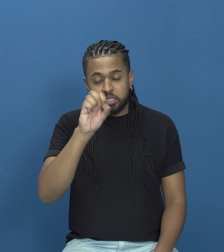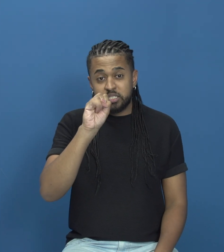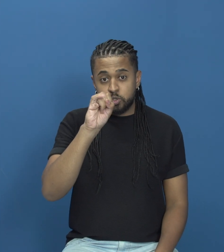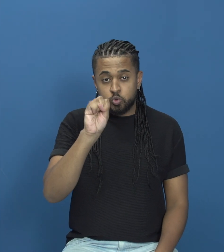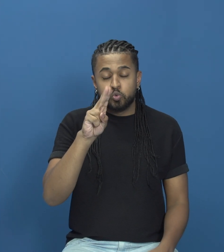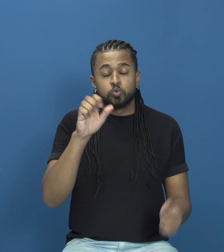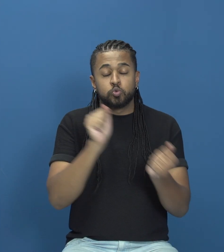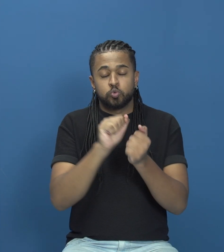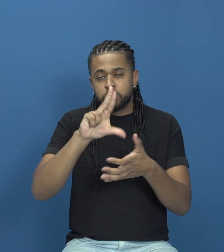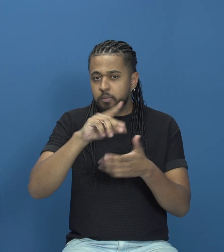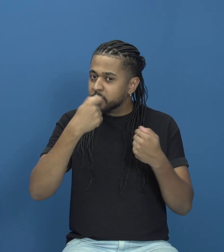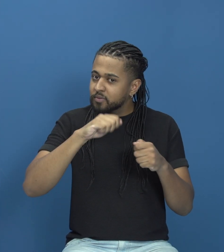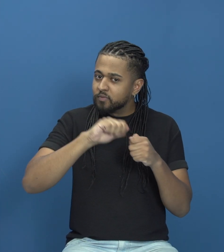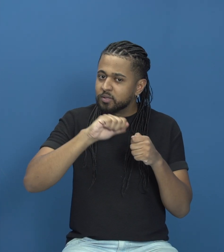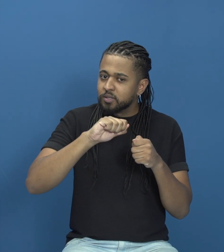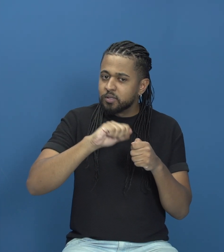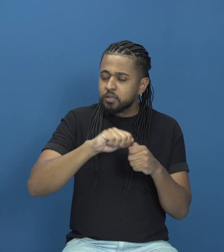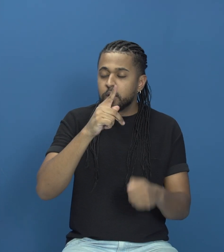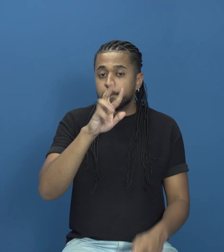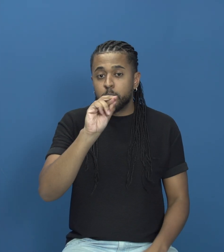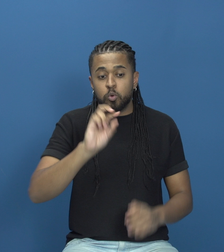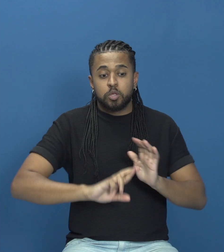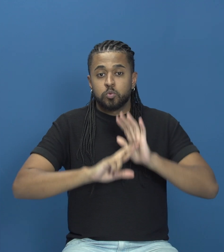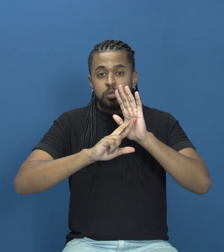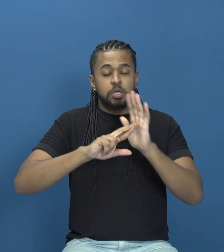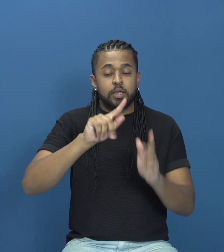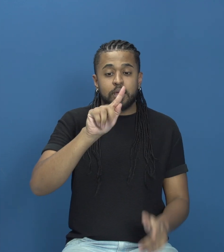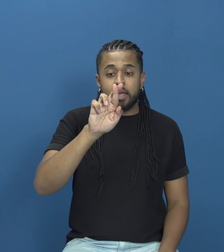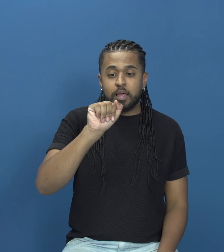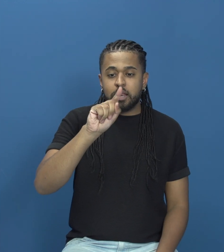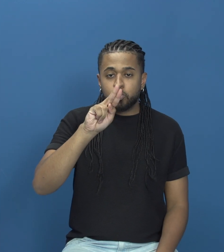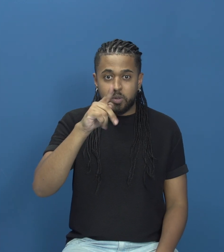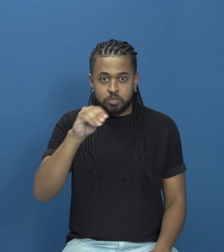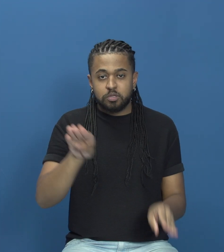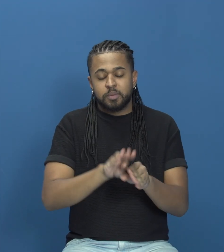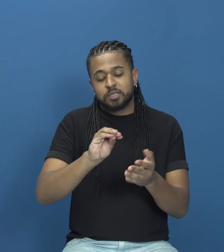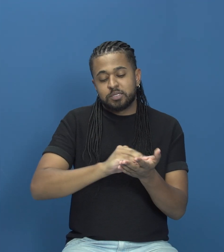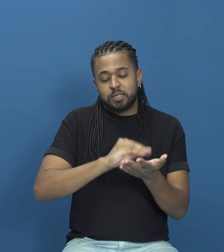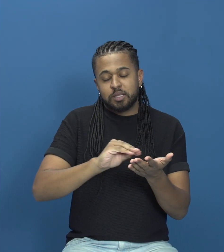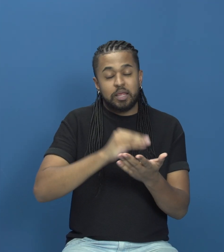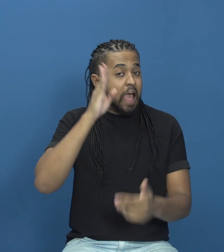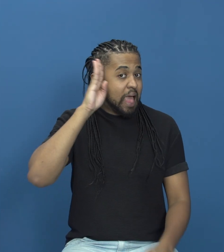UNILA deverá ser realizada pela Pró-Reitoria de Graduação e pelas secretarias acadêmicas da